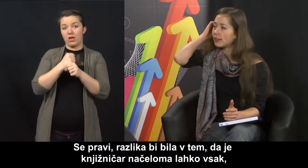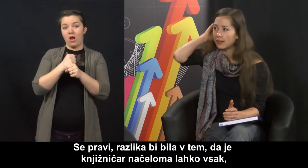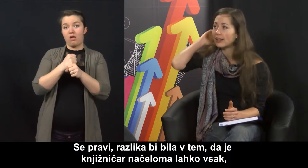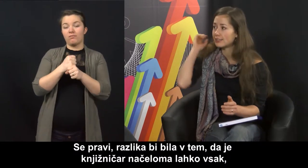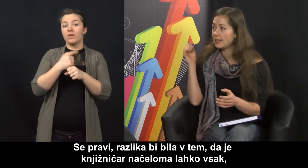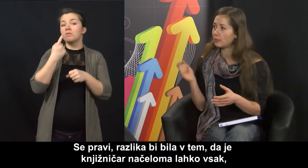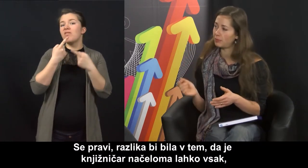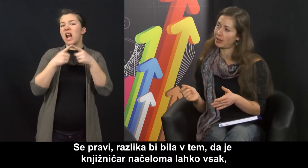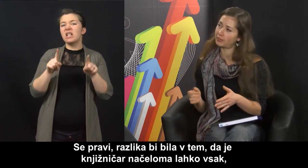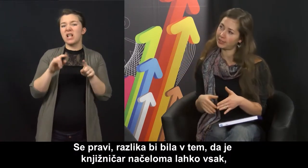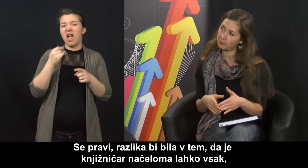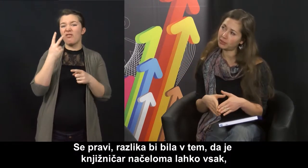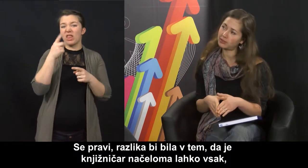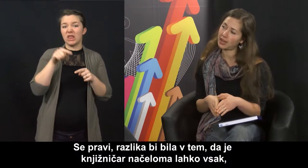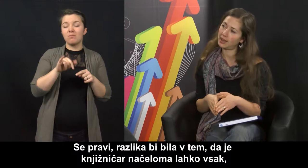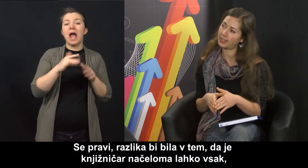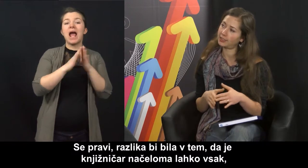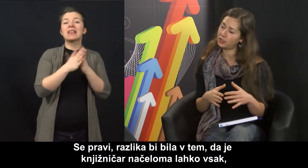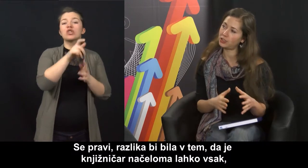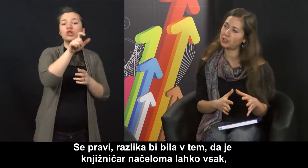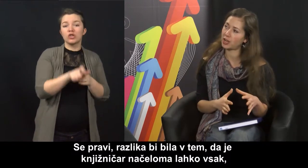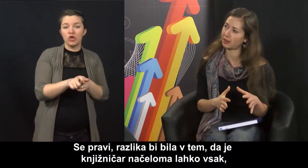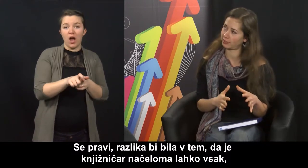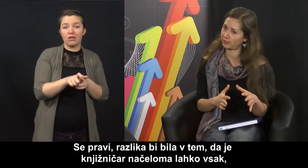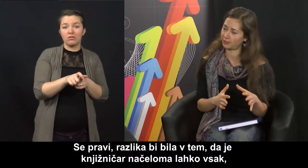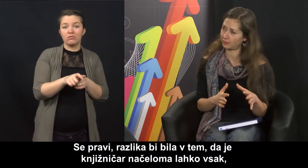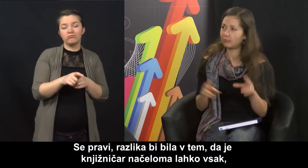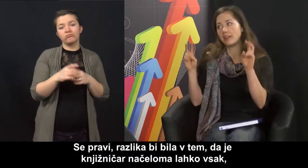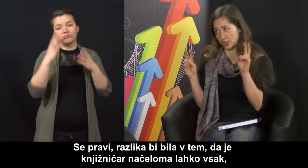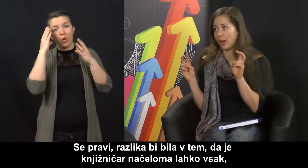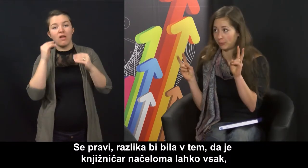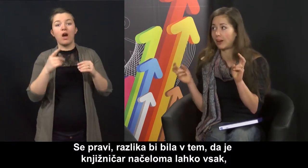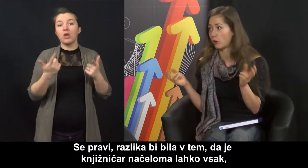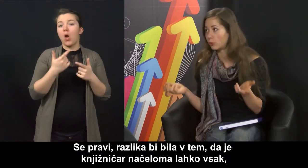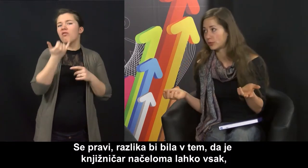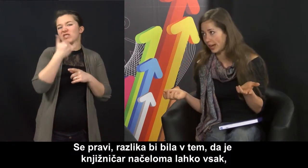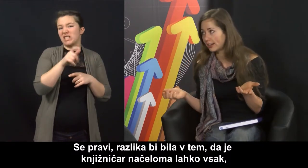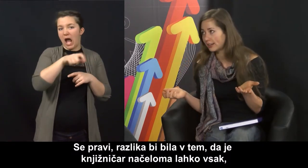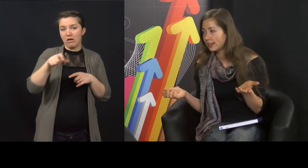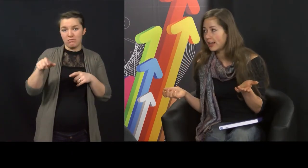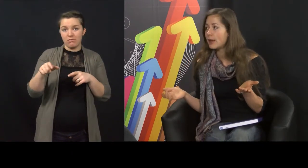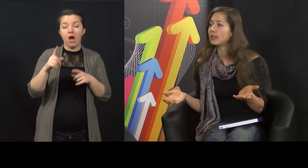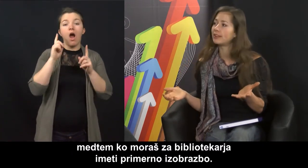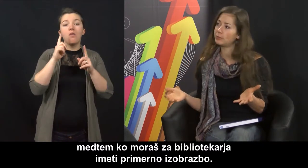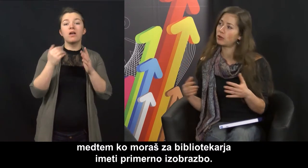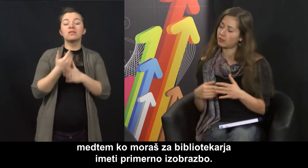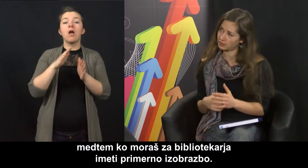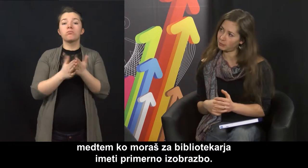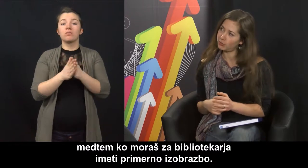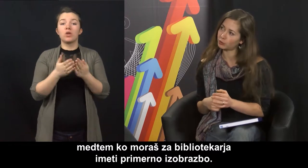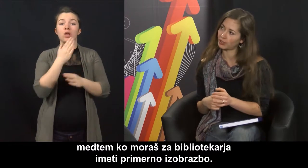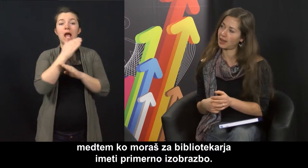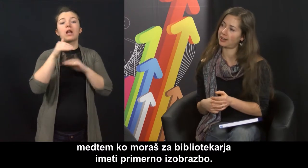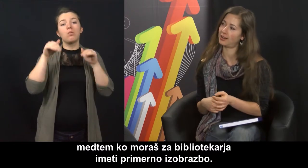pravi, razlika bi bila v tem, da je knjižničar načeloma lahko vsak, med tem, ko